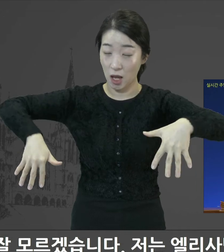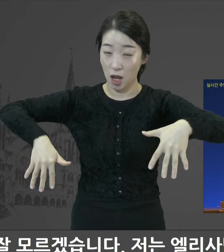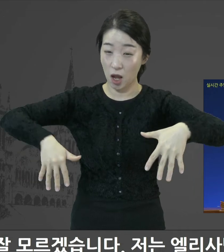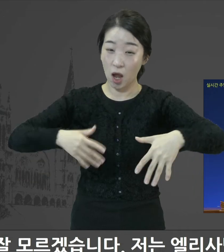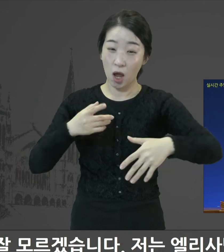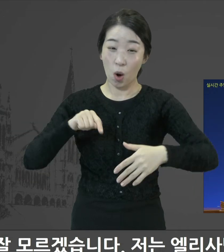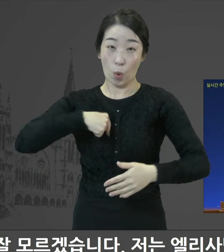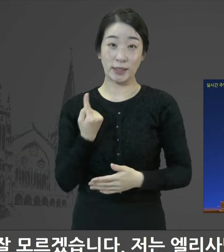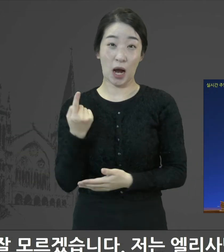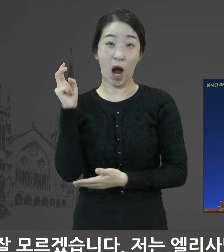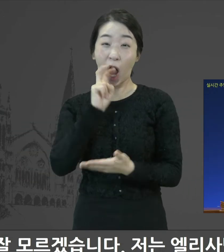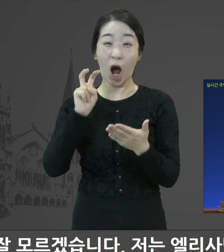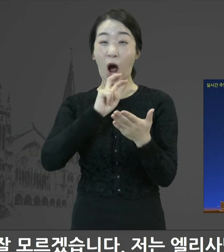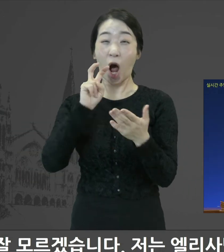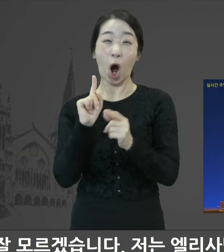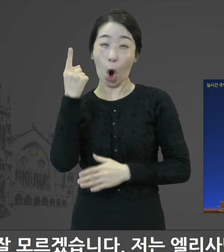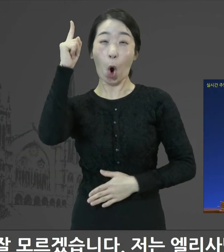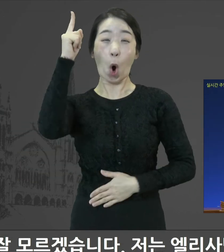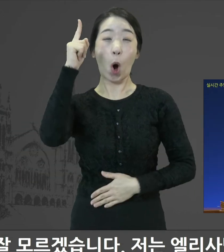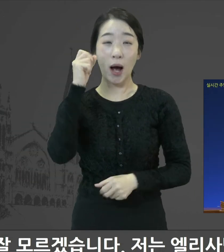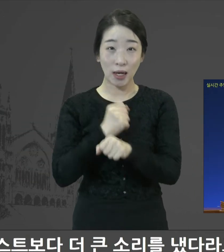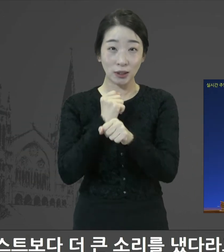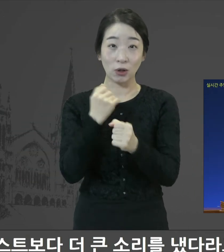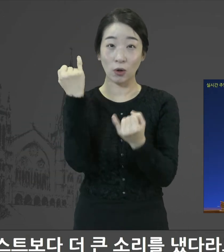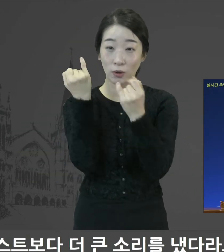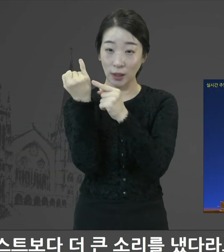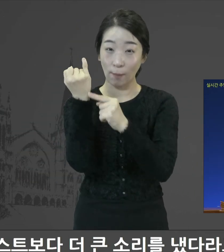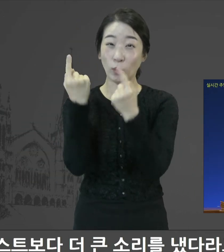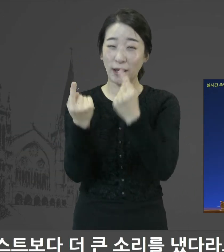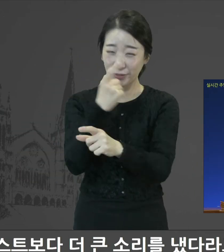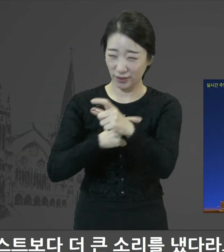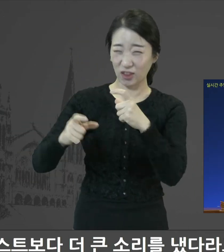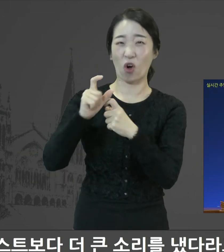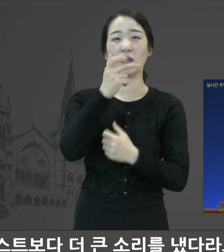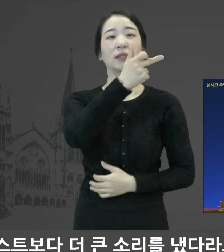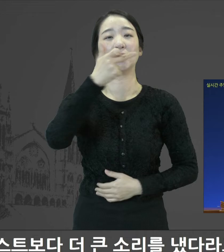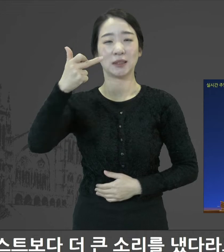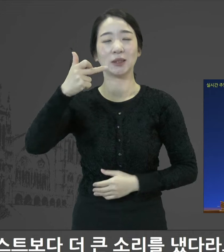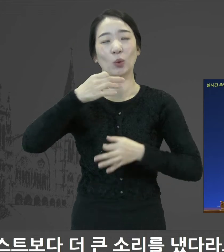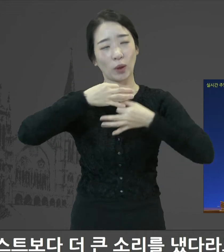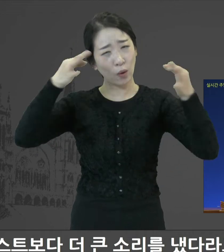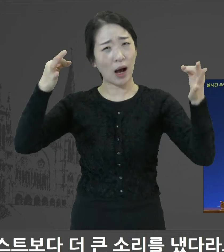듭니다. 근데 이건 영적인 얘기죠. 영적인 얘기인데